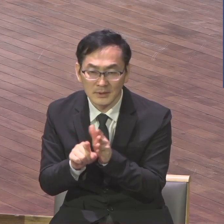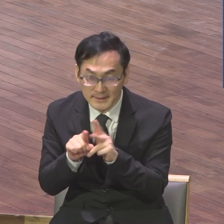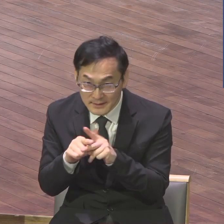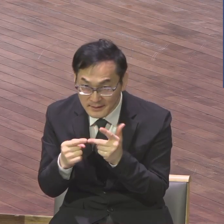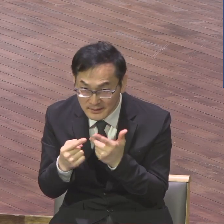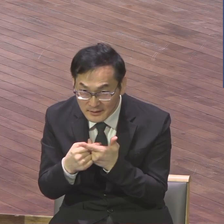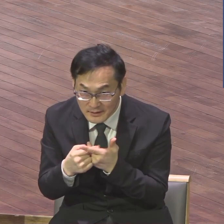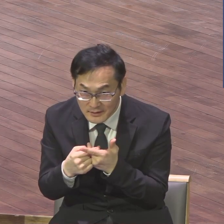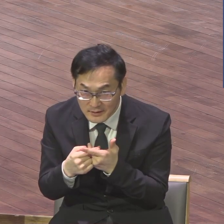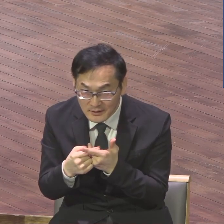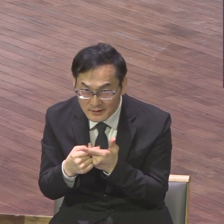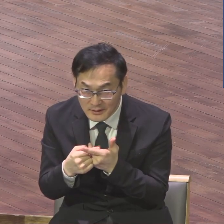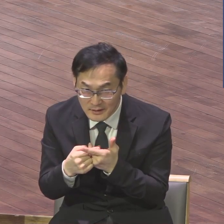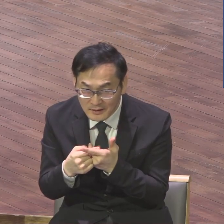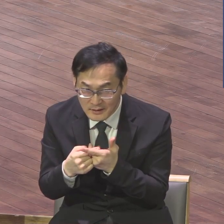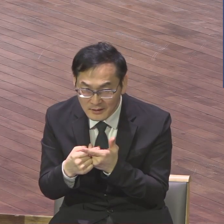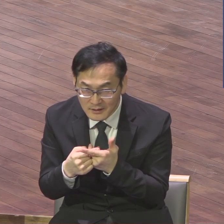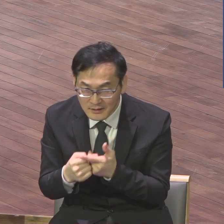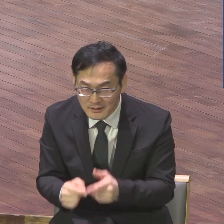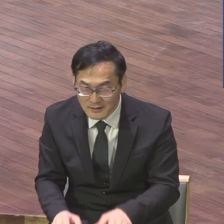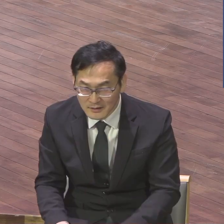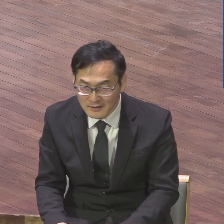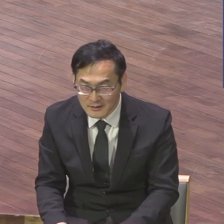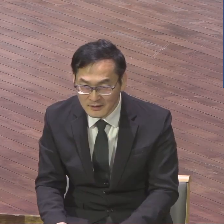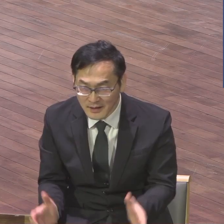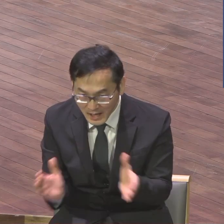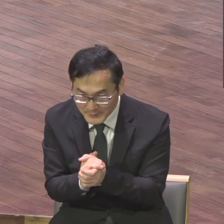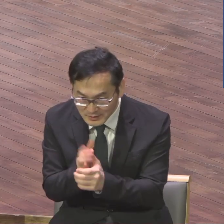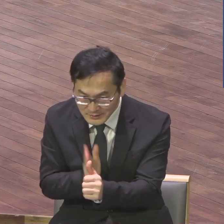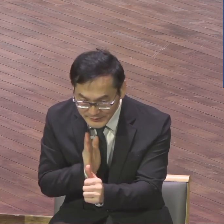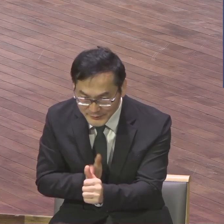안 믿어지도 아멘 하세요.